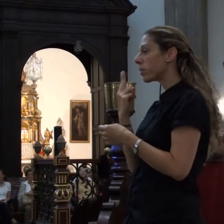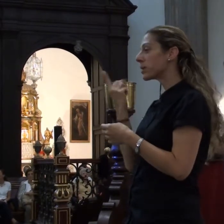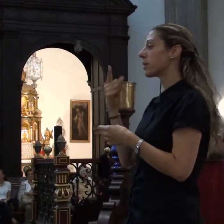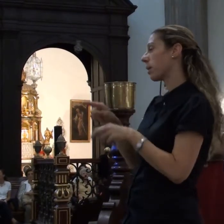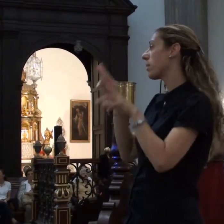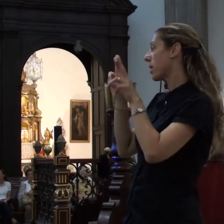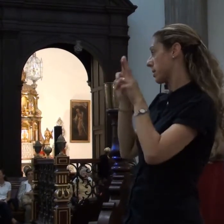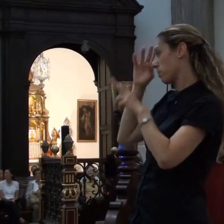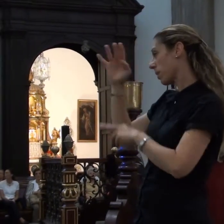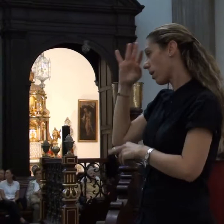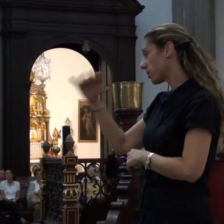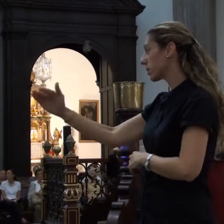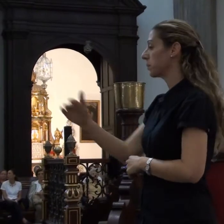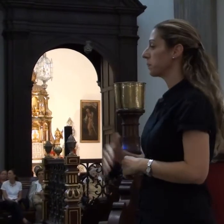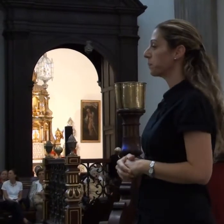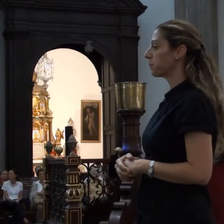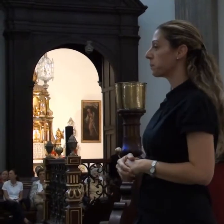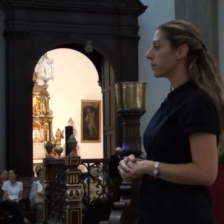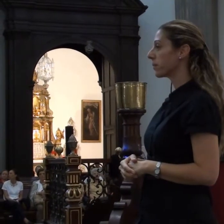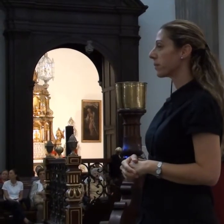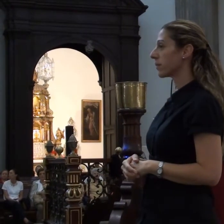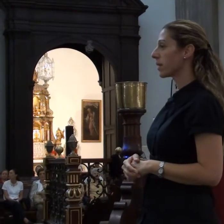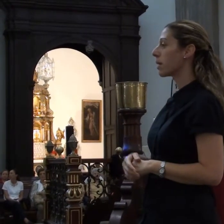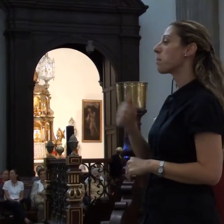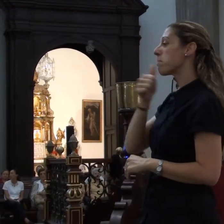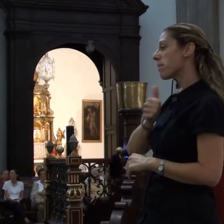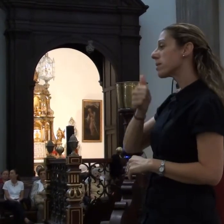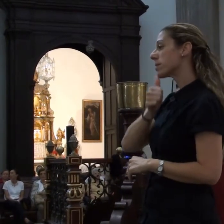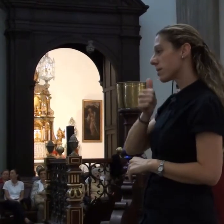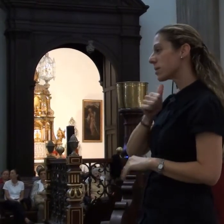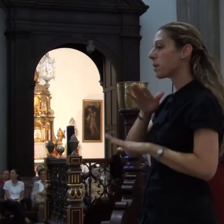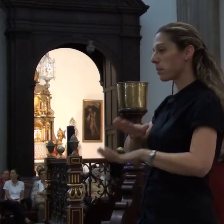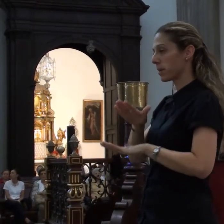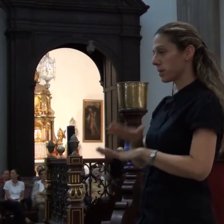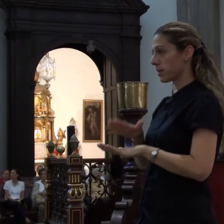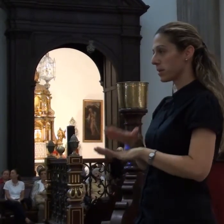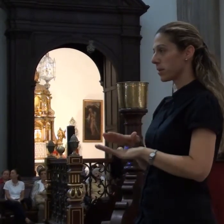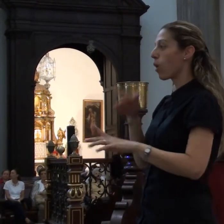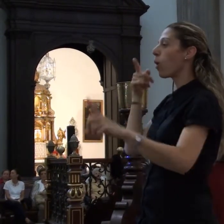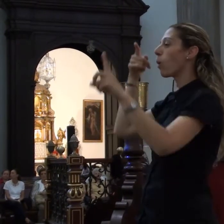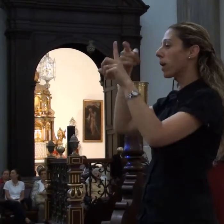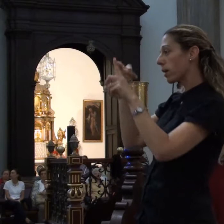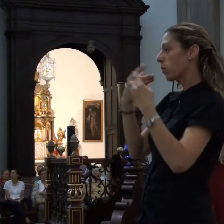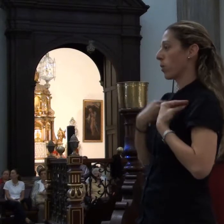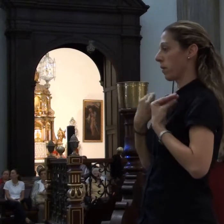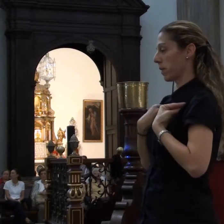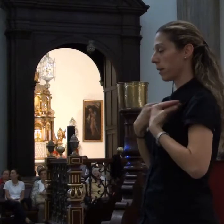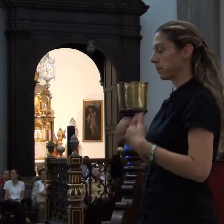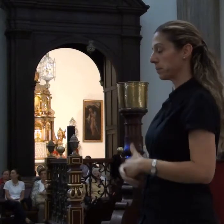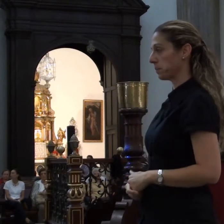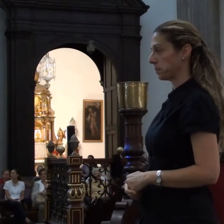esperanzas con presencia y paciencia con Misión y envío